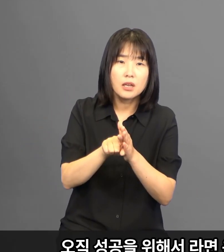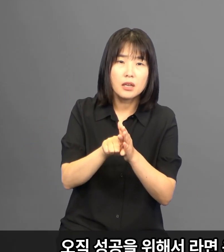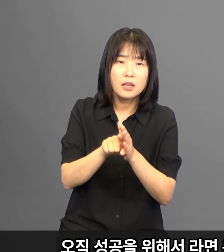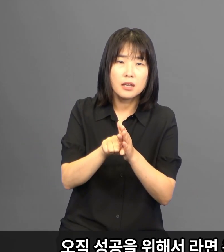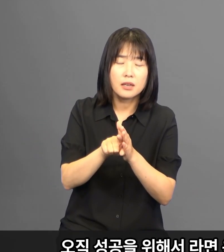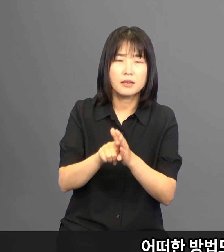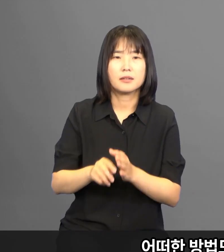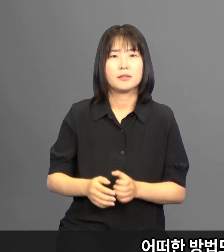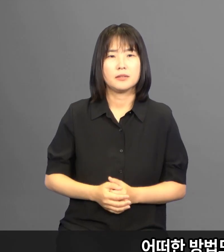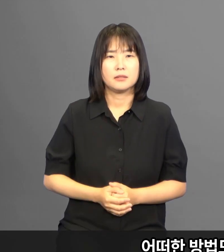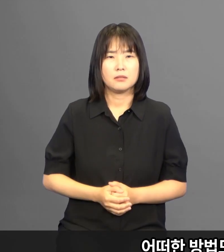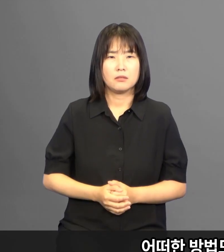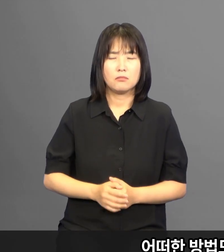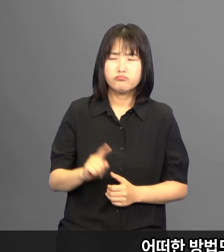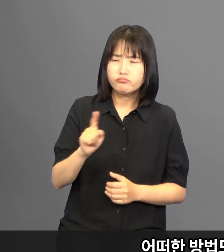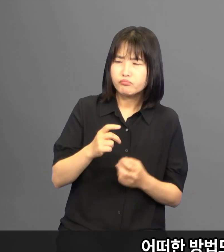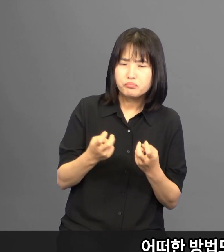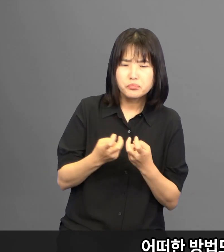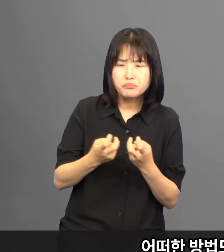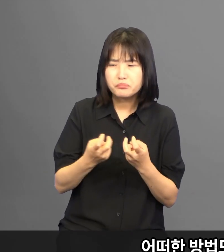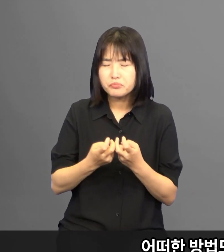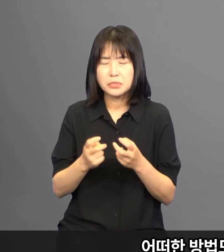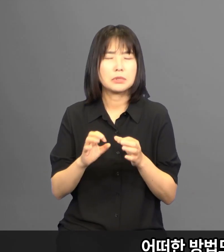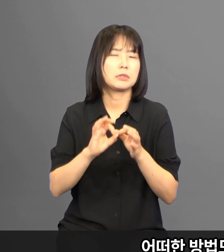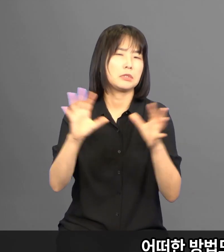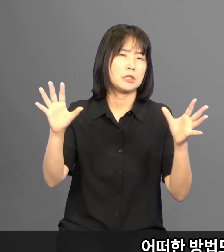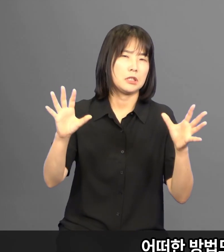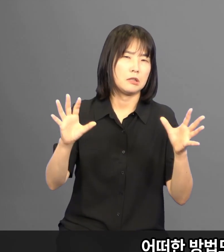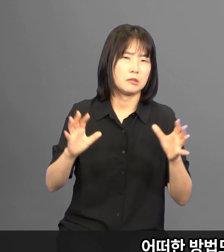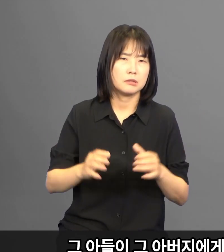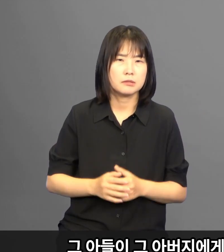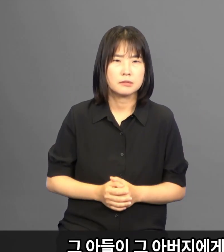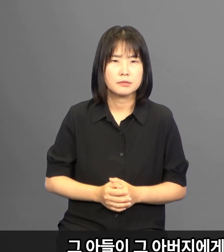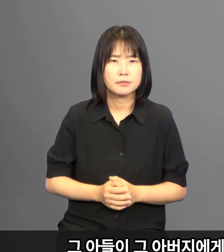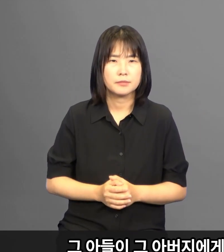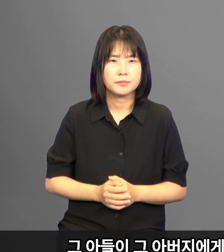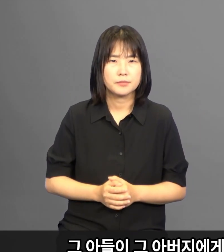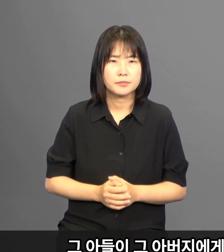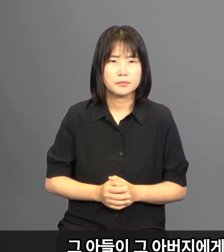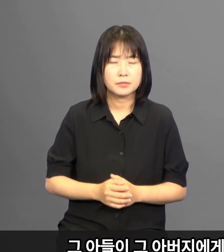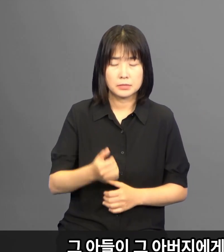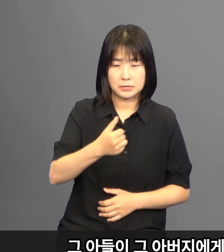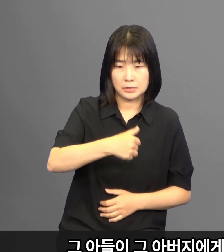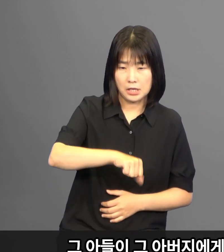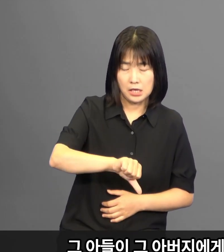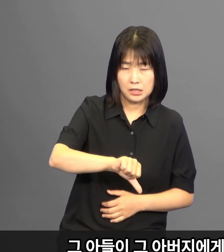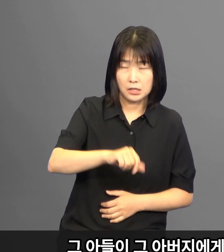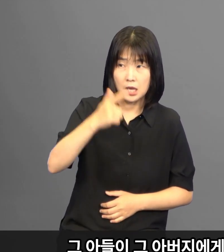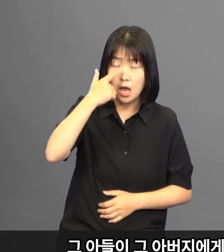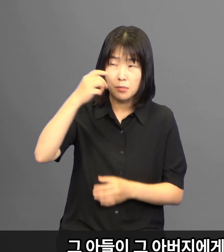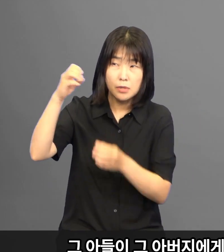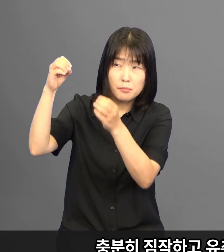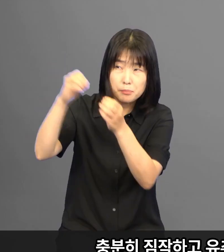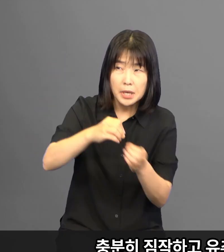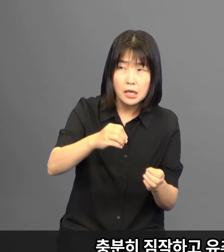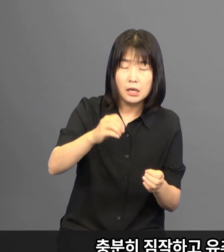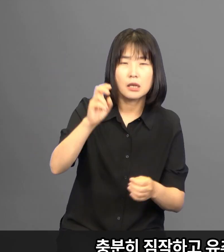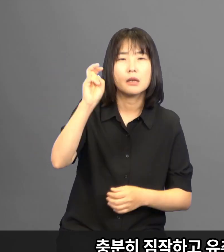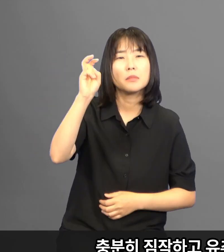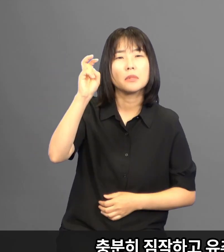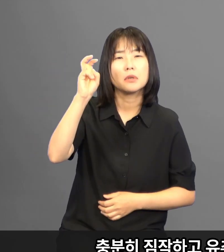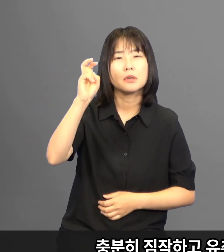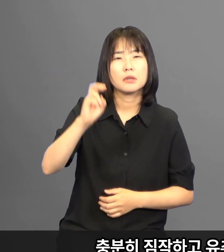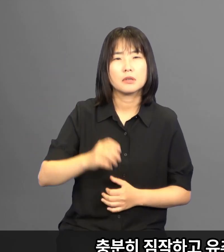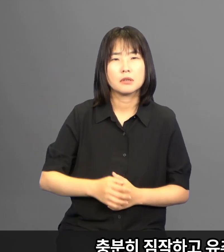있는 것이라면 어떠한 방법도 취할 수 있는 사람, 그 아들이 그 아버지에게서 그것을 배운 것 아니었을까?